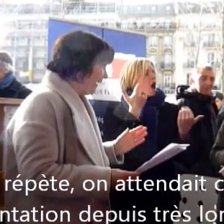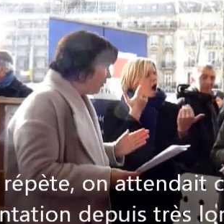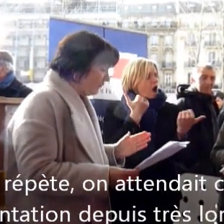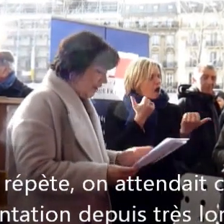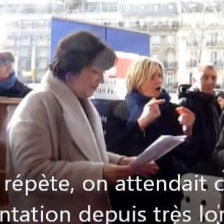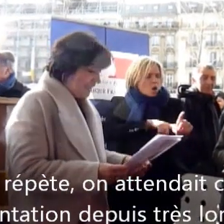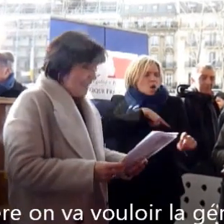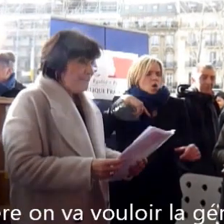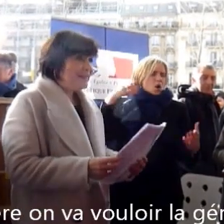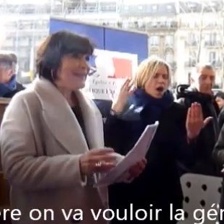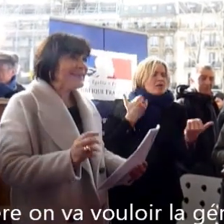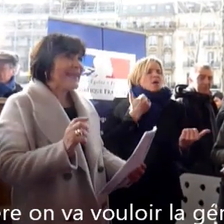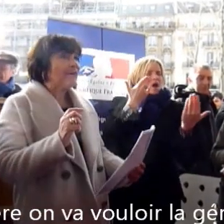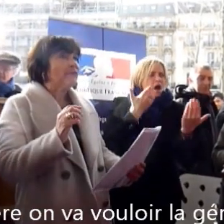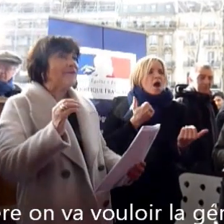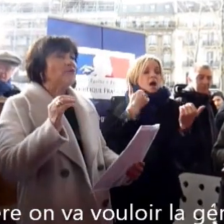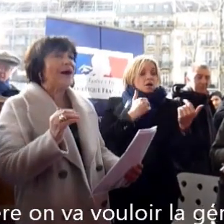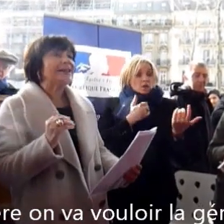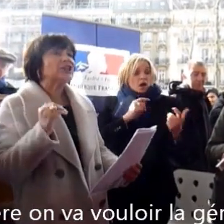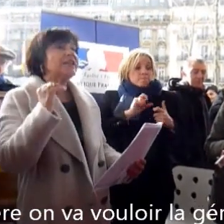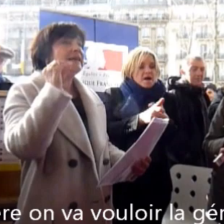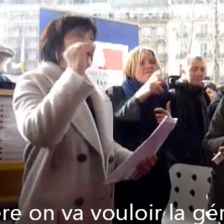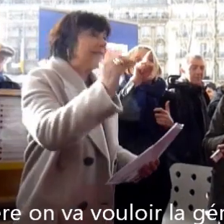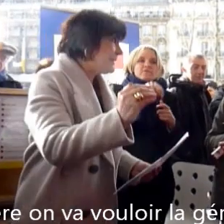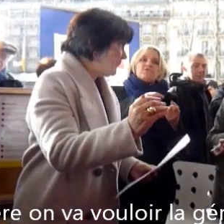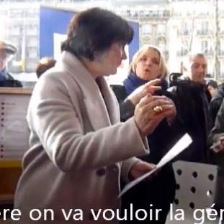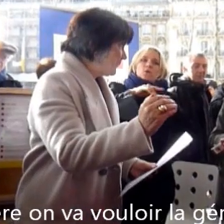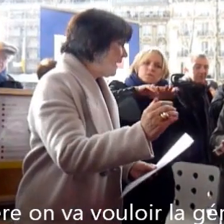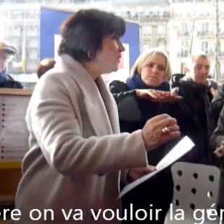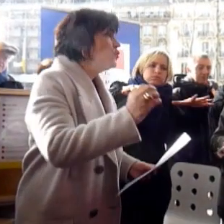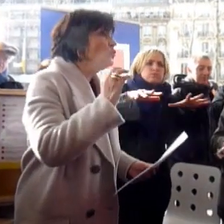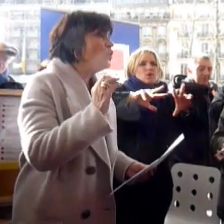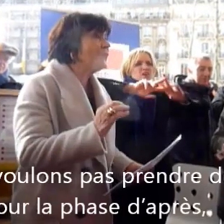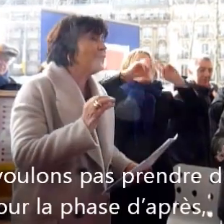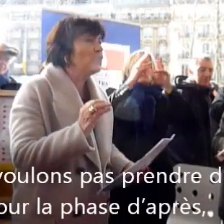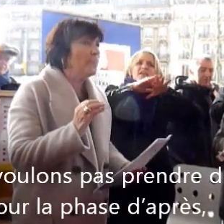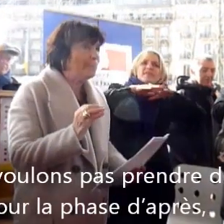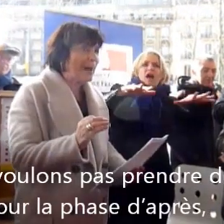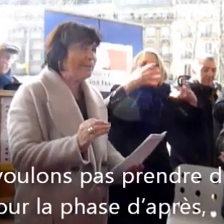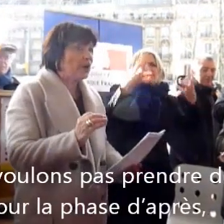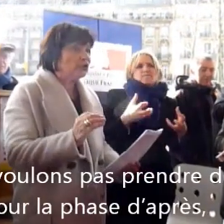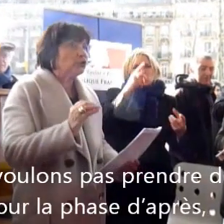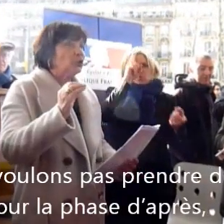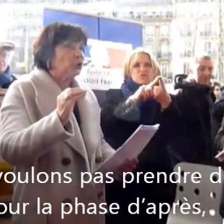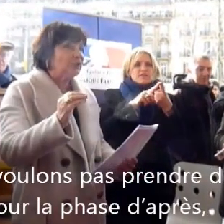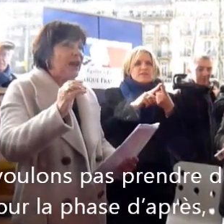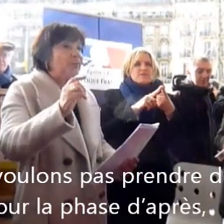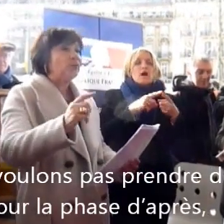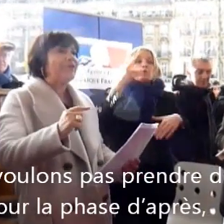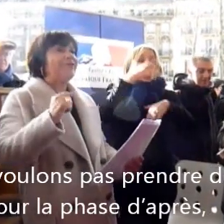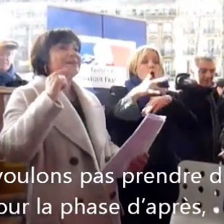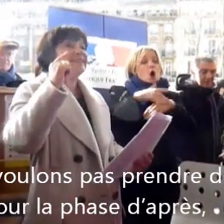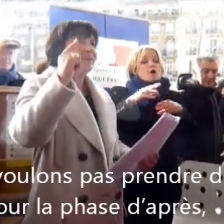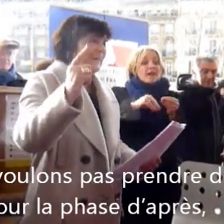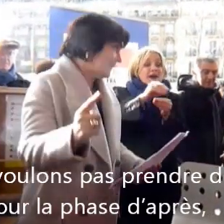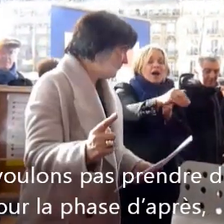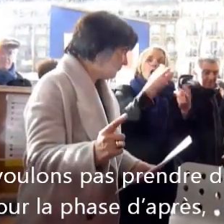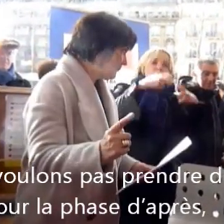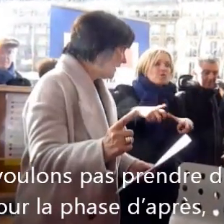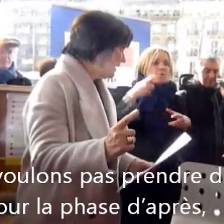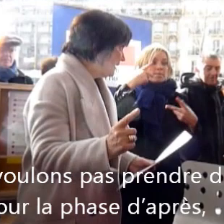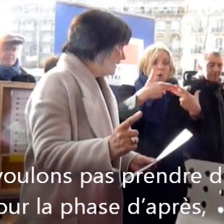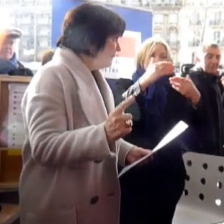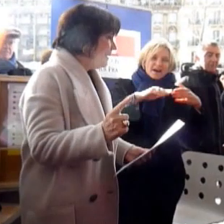expérimentation depuis très longtemps, mais derrière, on doit vouloir la généraliser. Et nous ne voulons pas prendre de retard pour la phase